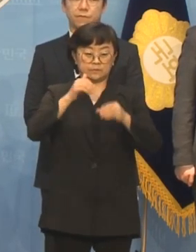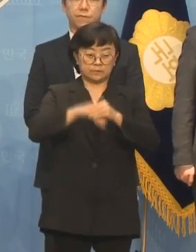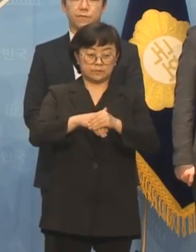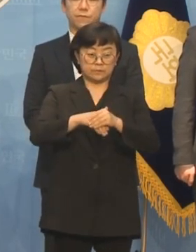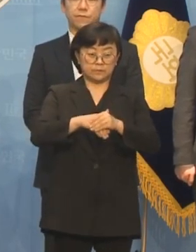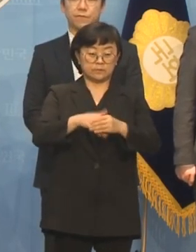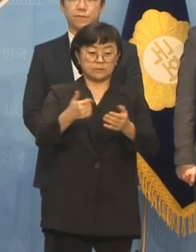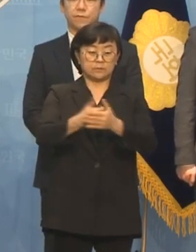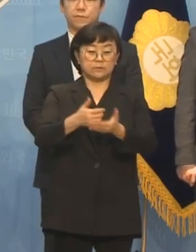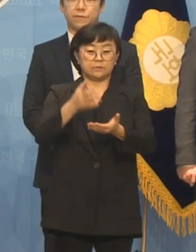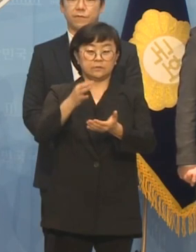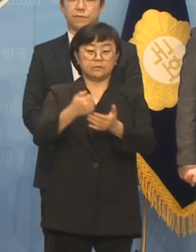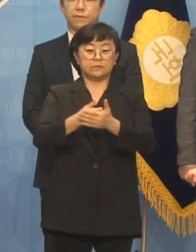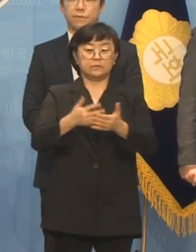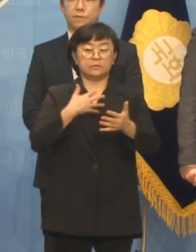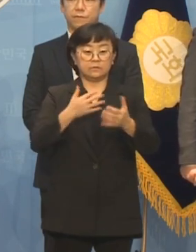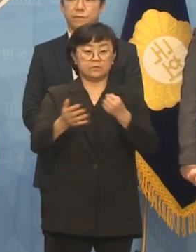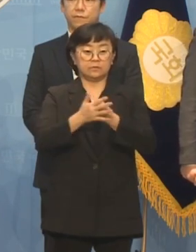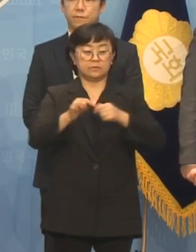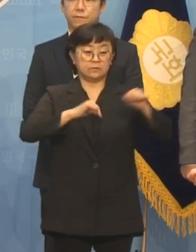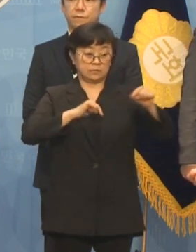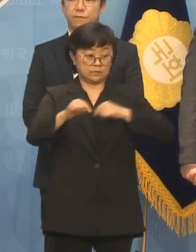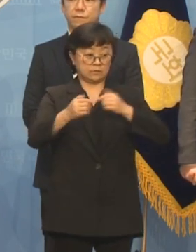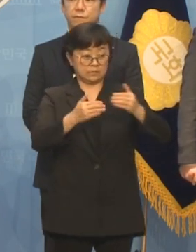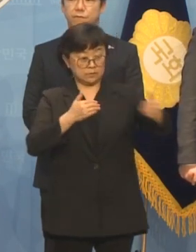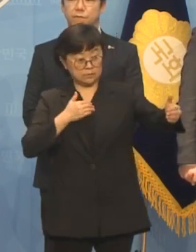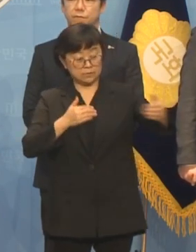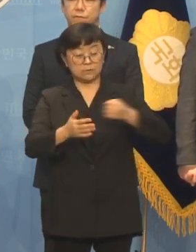대한 불안과 불신으로 정치의 거리를 두고